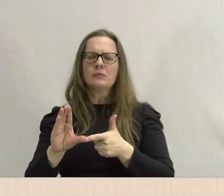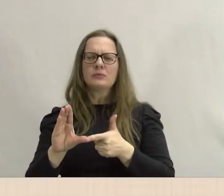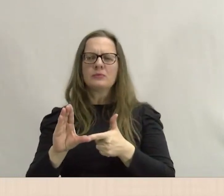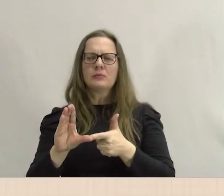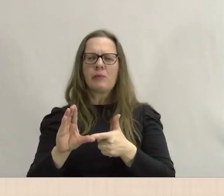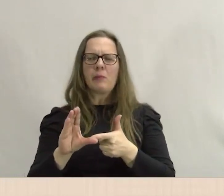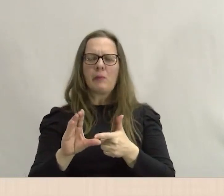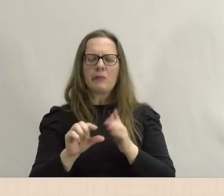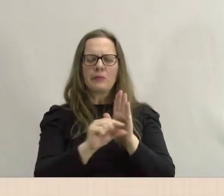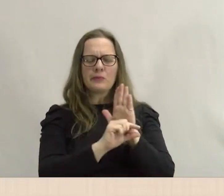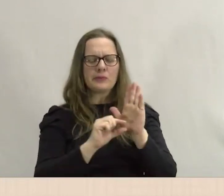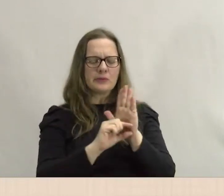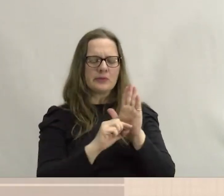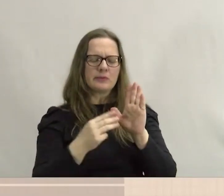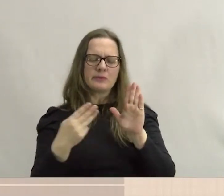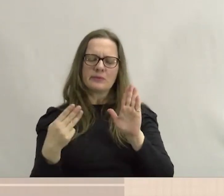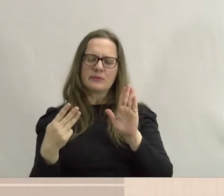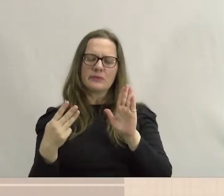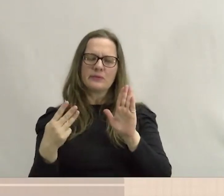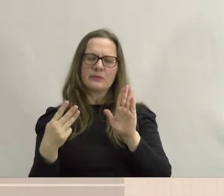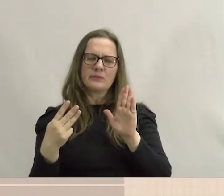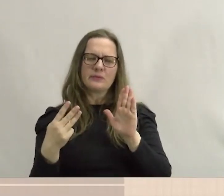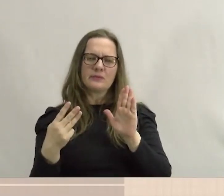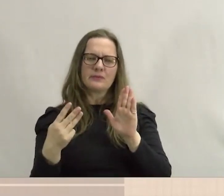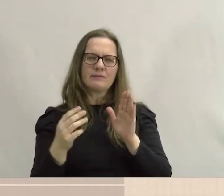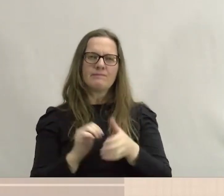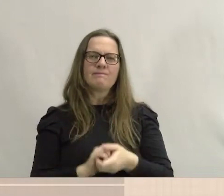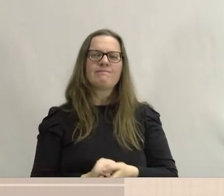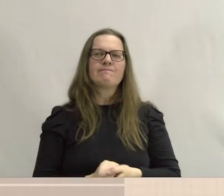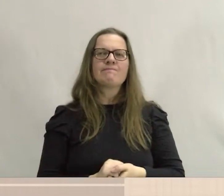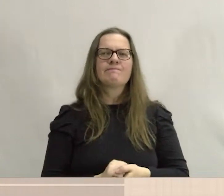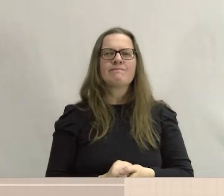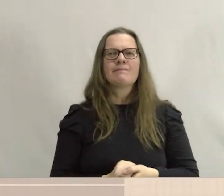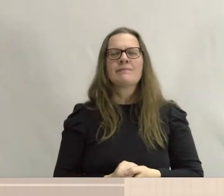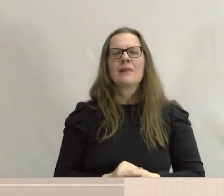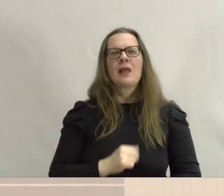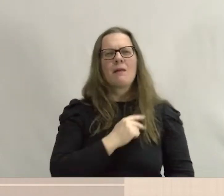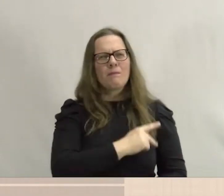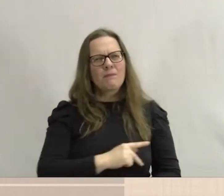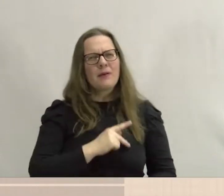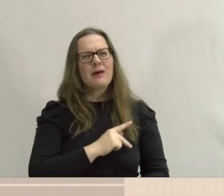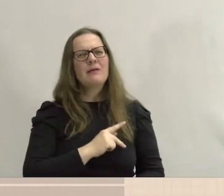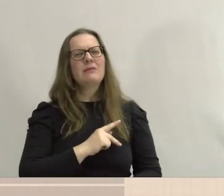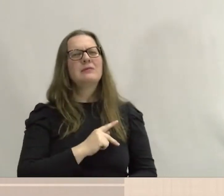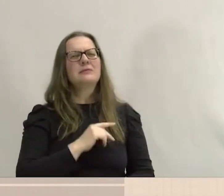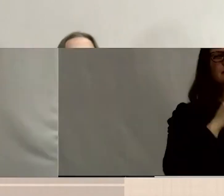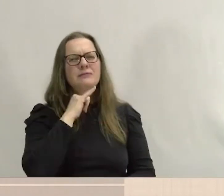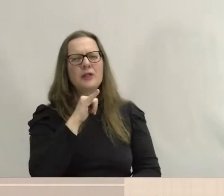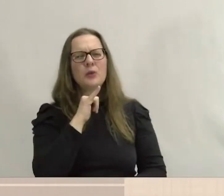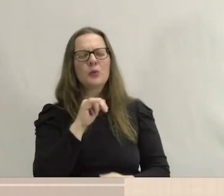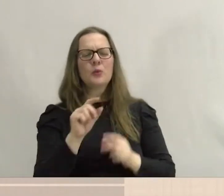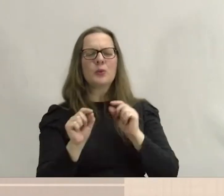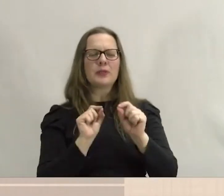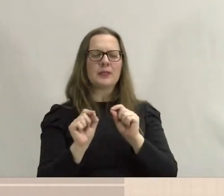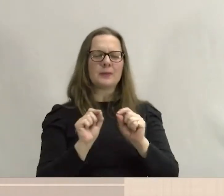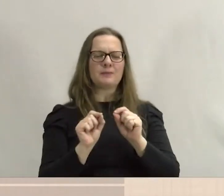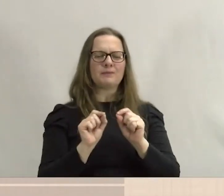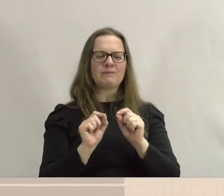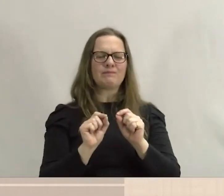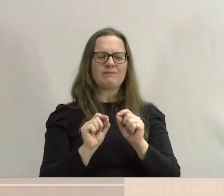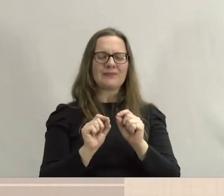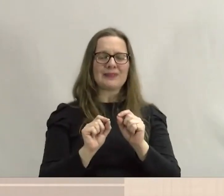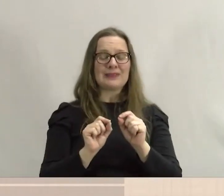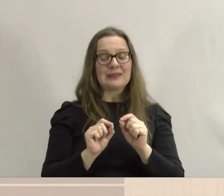Versículo 3 diz assim: mas receio que assim como a serpente enganou a Eva com a sua